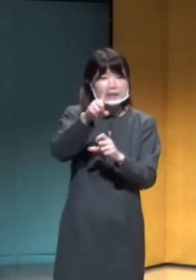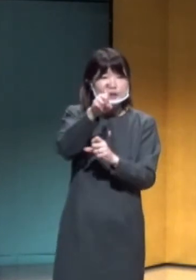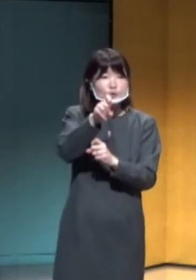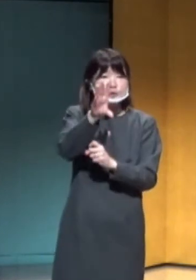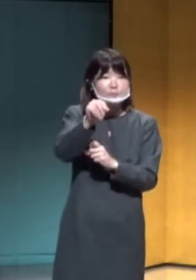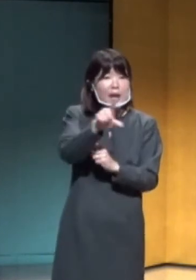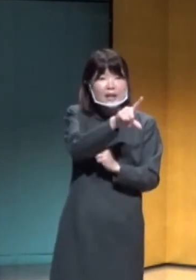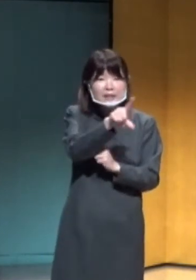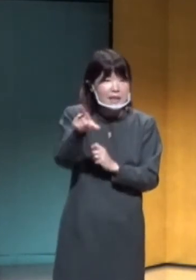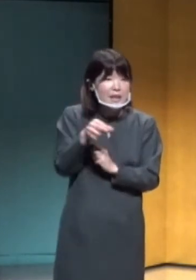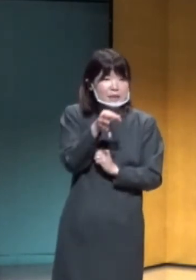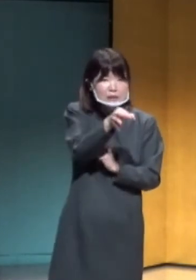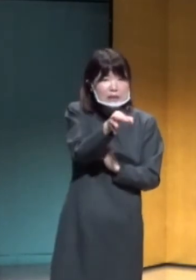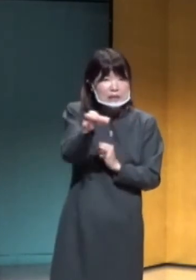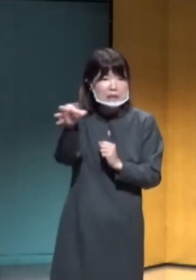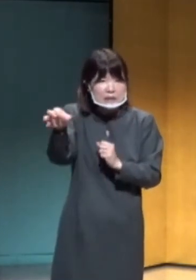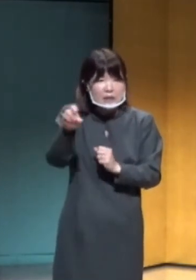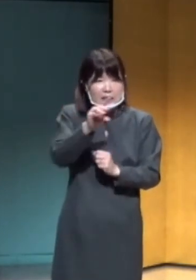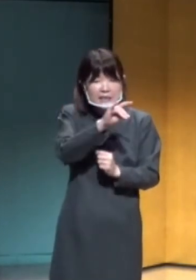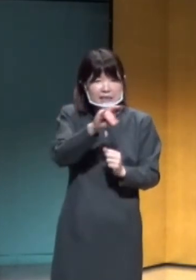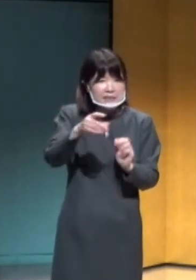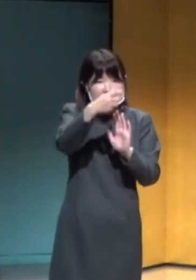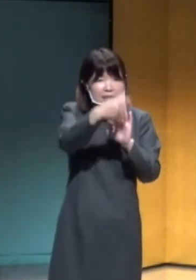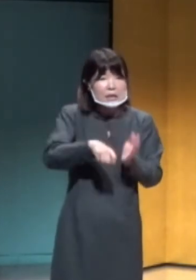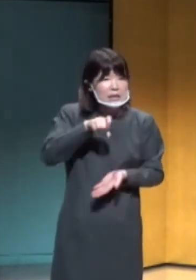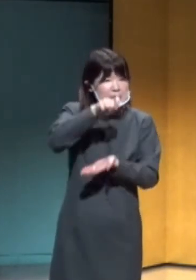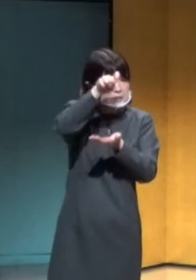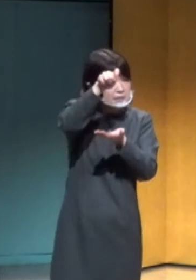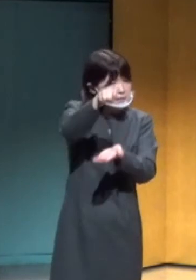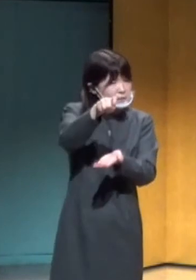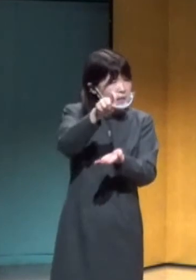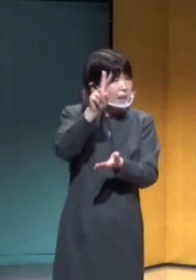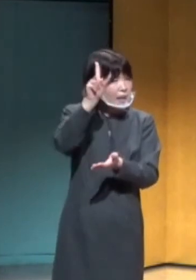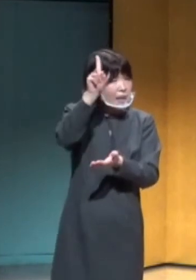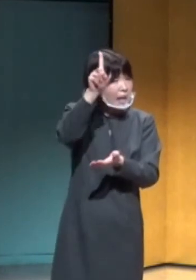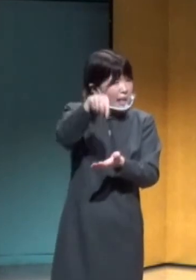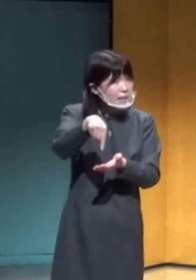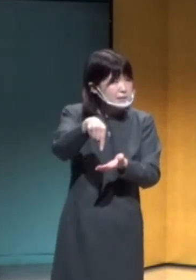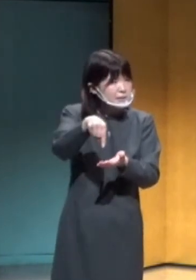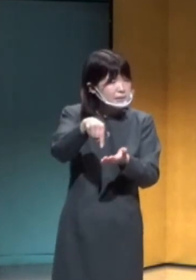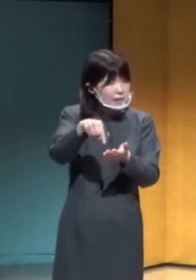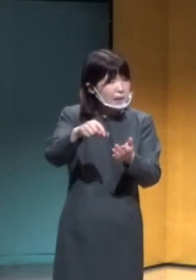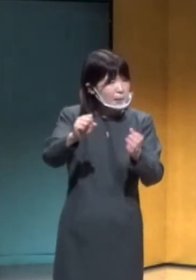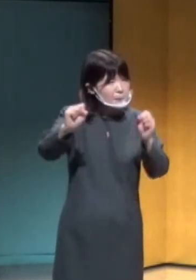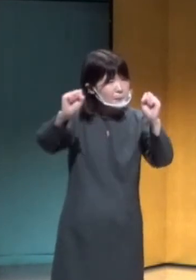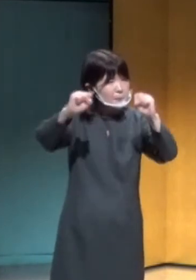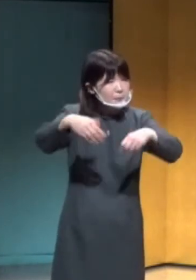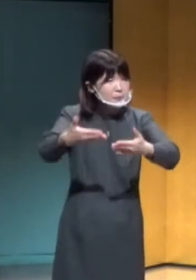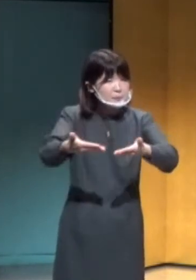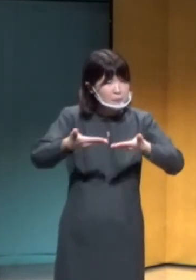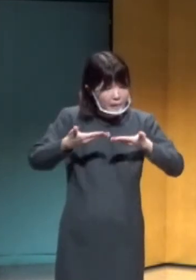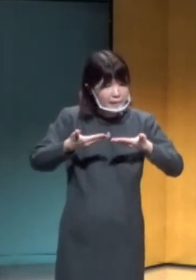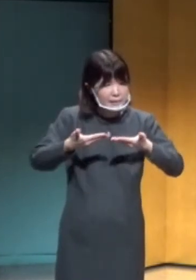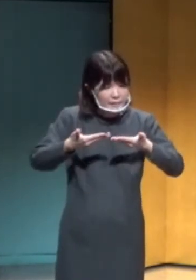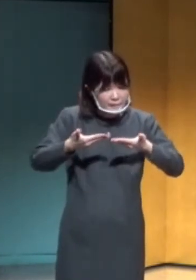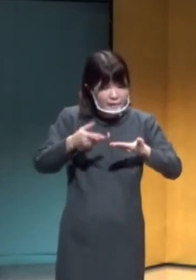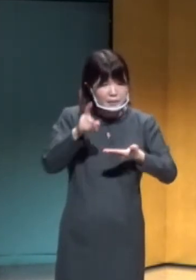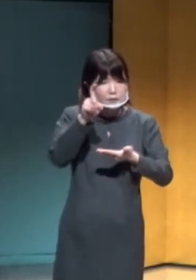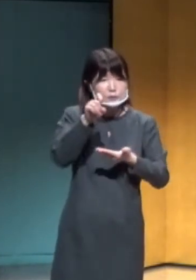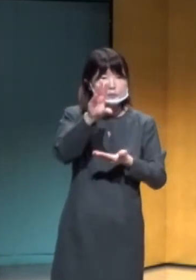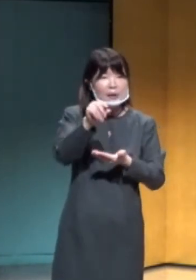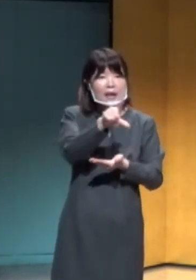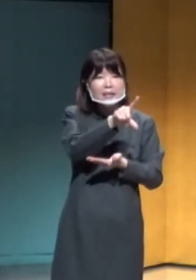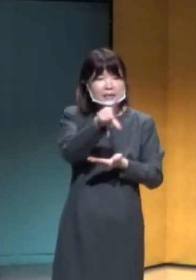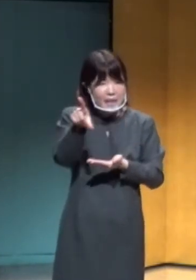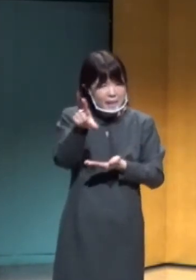さんにお話を申し上げまして、明日には専決処分をもってこの緊急的な資金につきましても1月